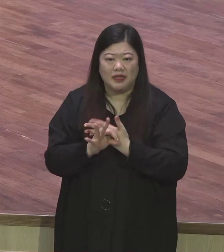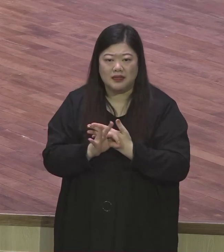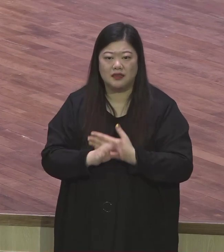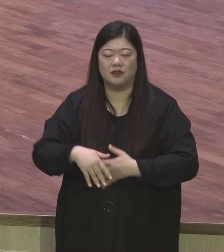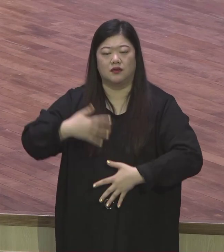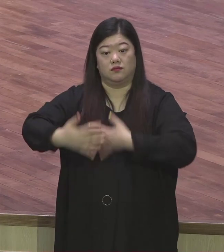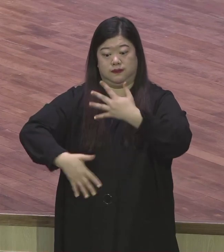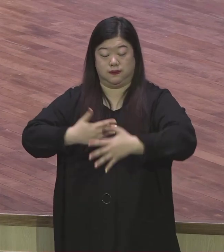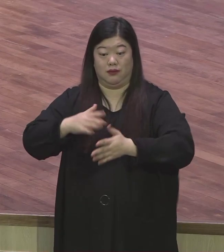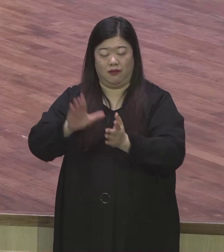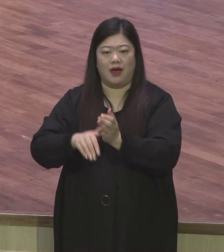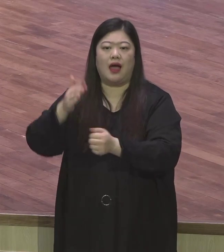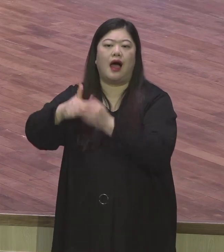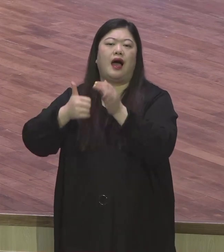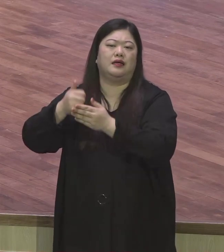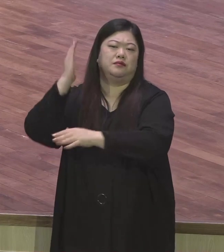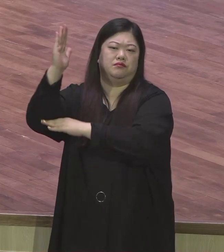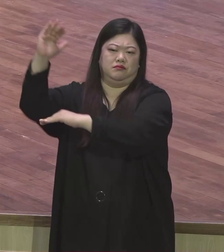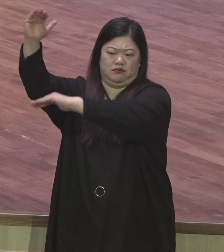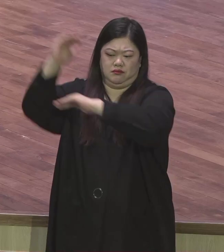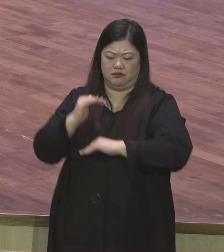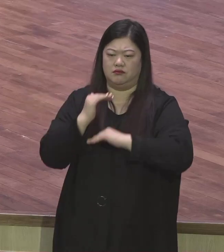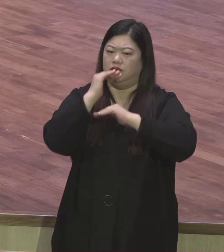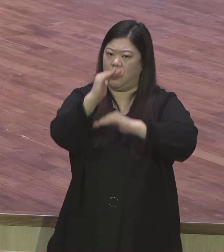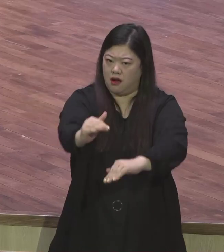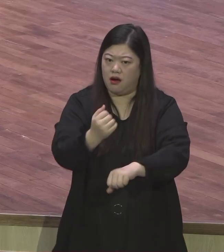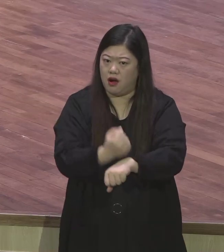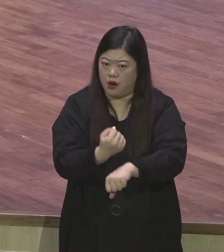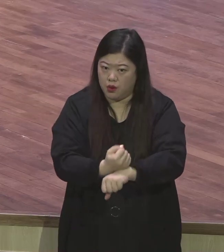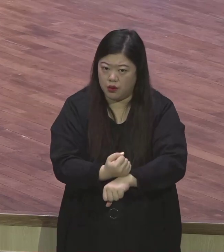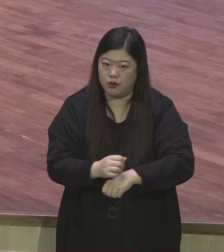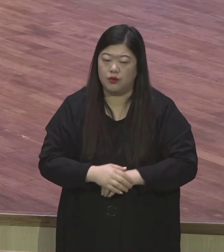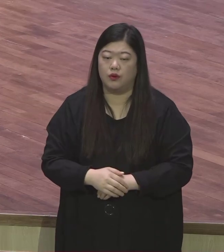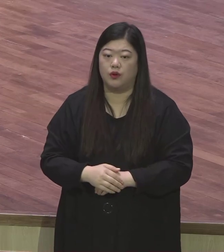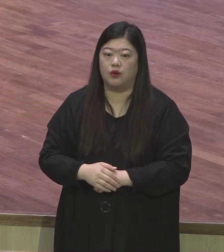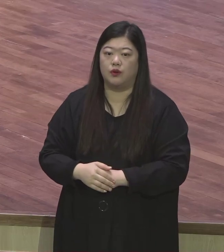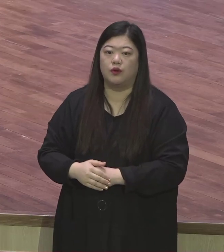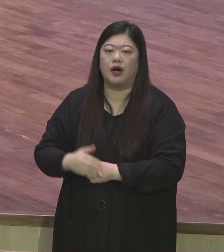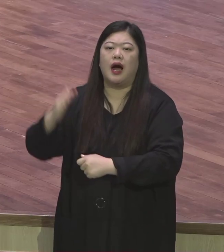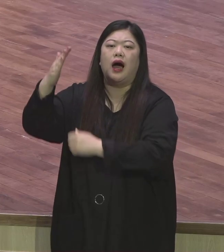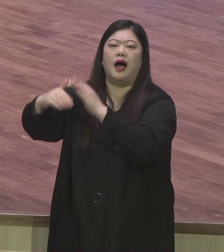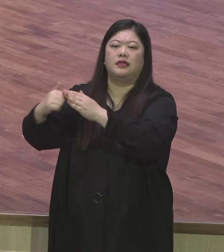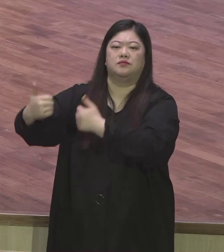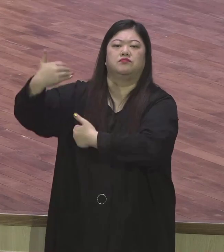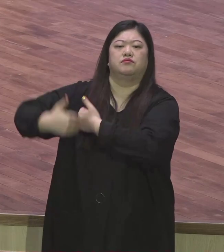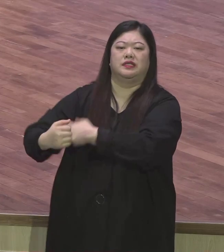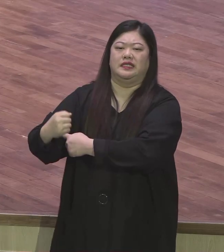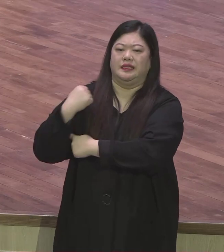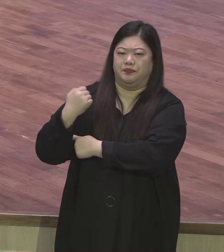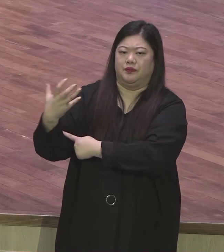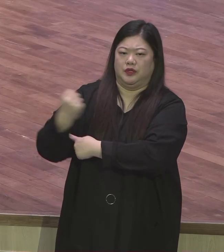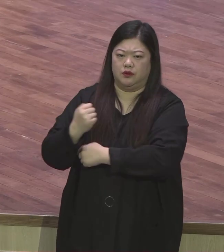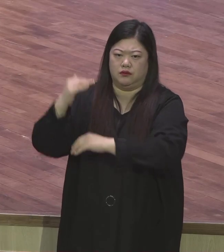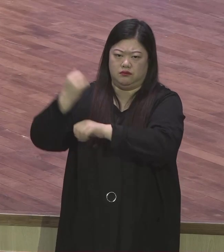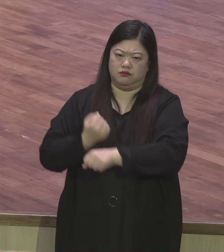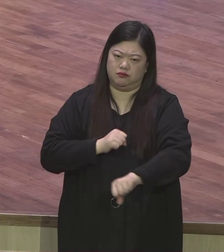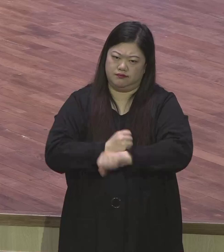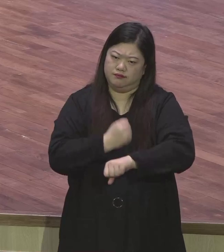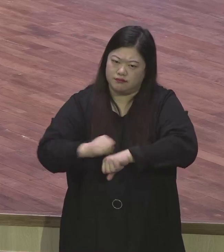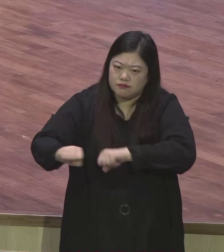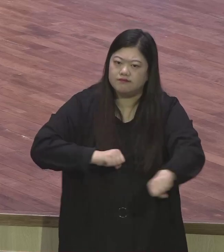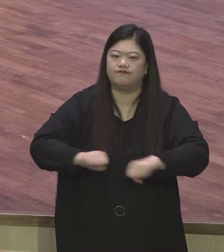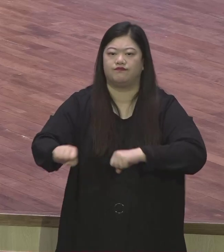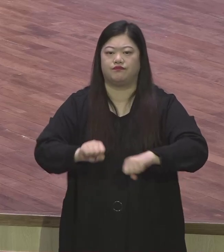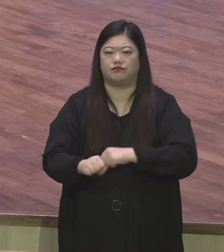같이 하고 누가 봉사하려면 하나님의 공급하시는 힘으로 하는 것 같이 하라. 이는 범세